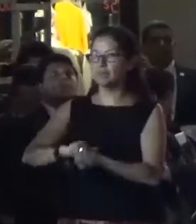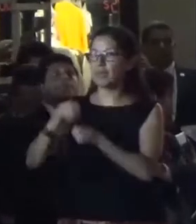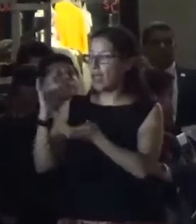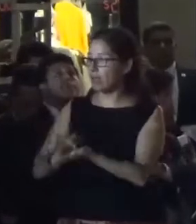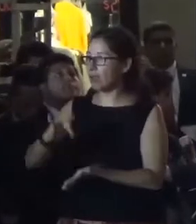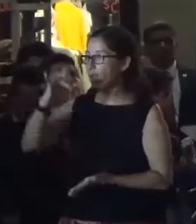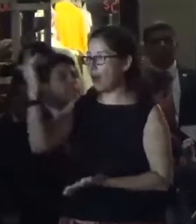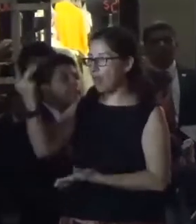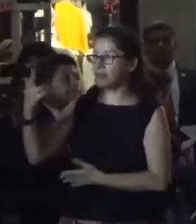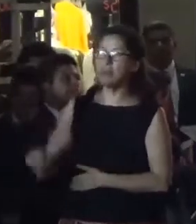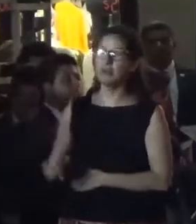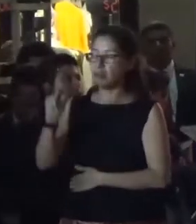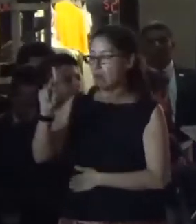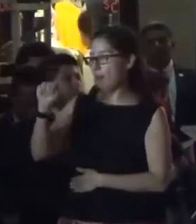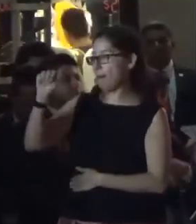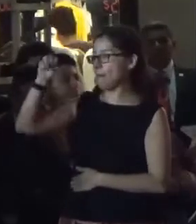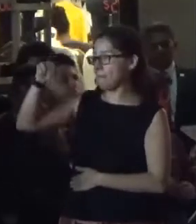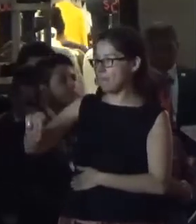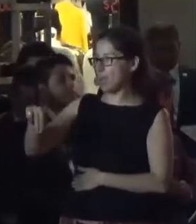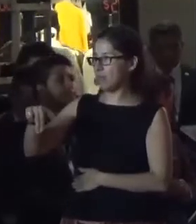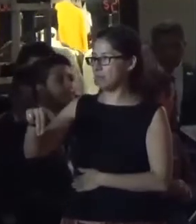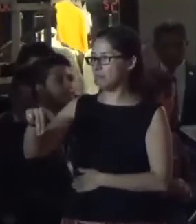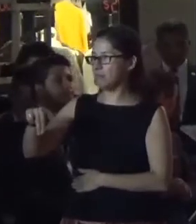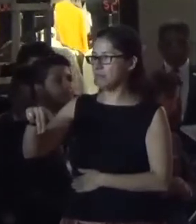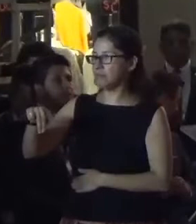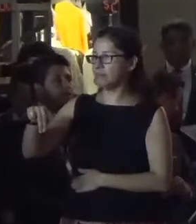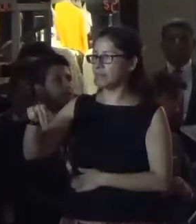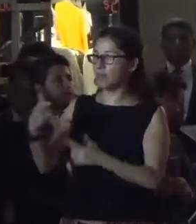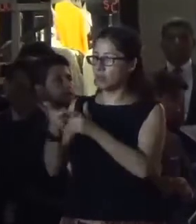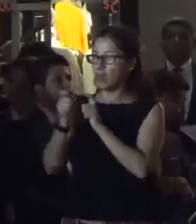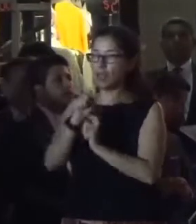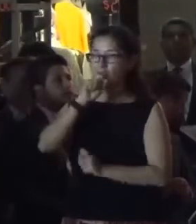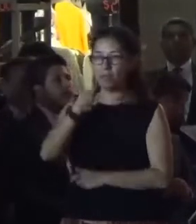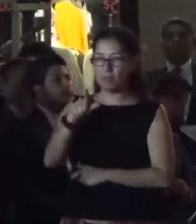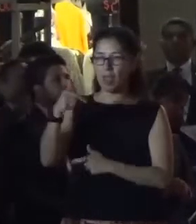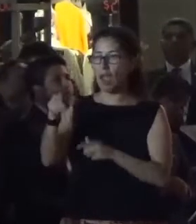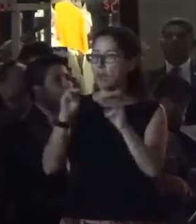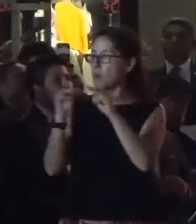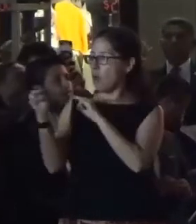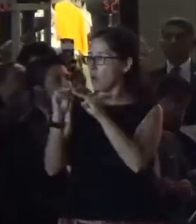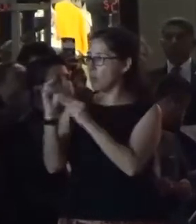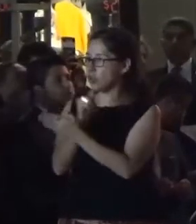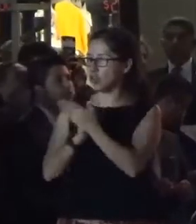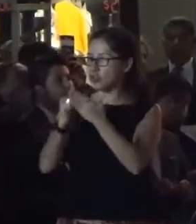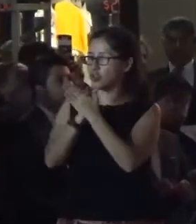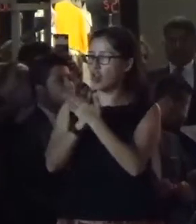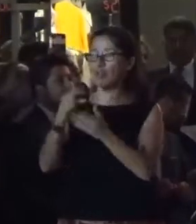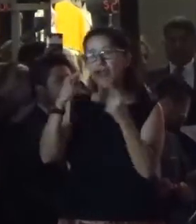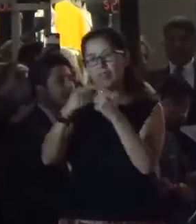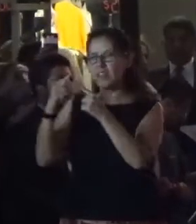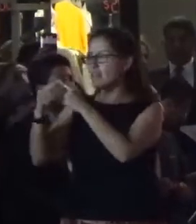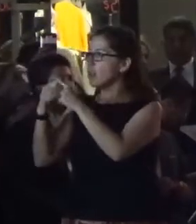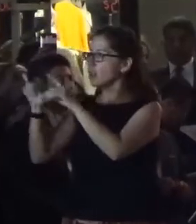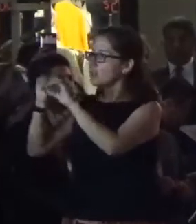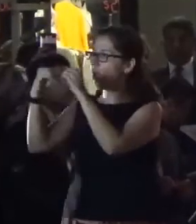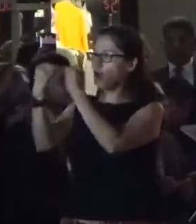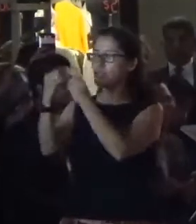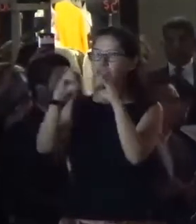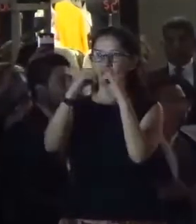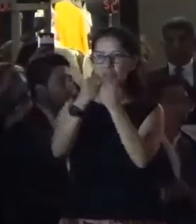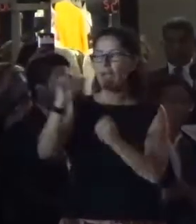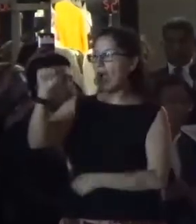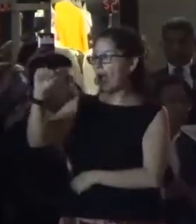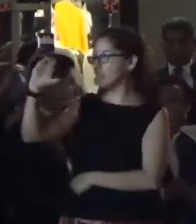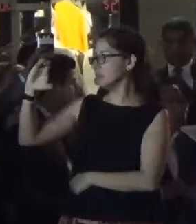Y también a esta toma de protesta asistieron de Nava Palacios,